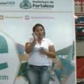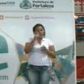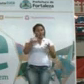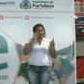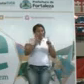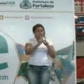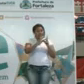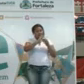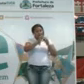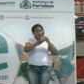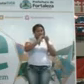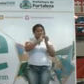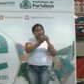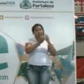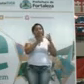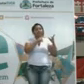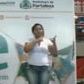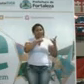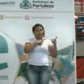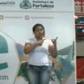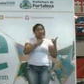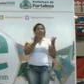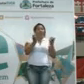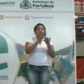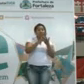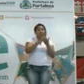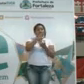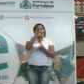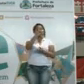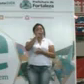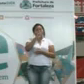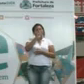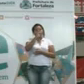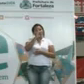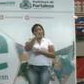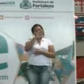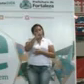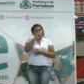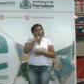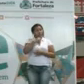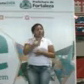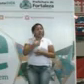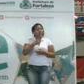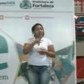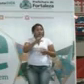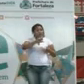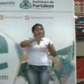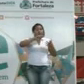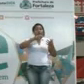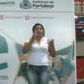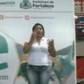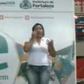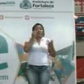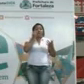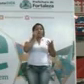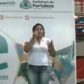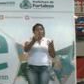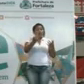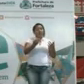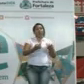meio encoberto. O Cortiço não, o Cortiço é revelador. A cena que tem lá é realmente explícita. Eu